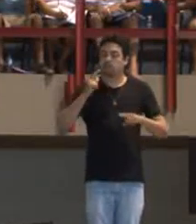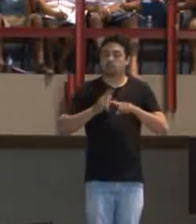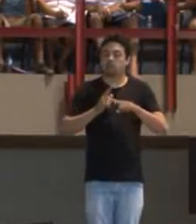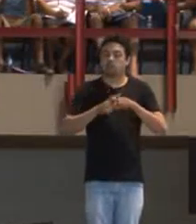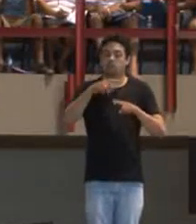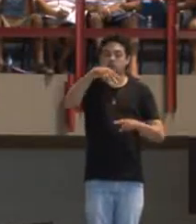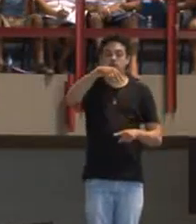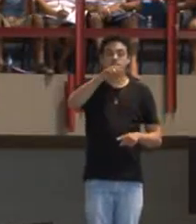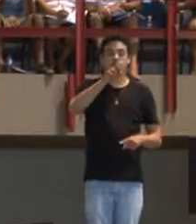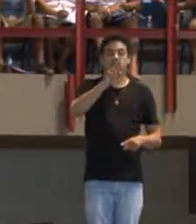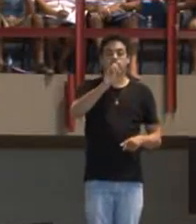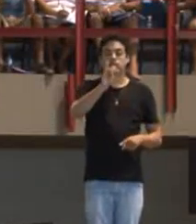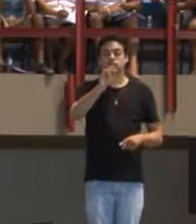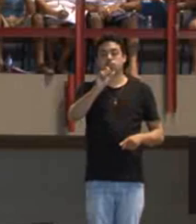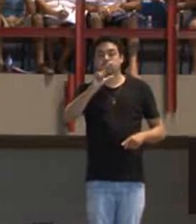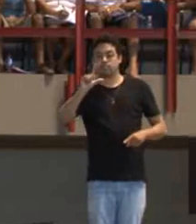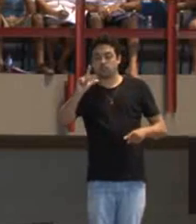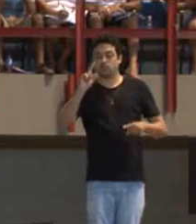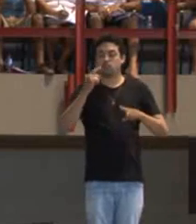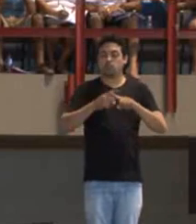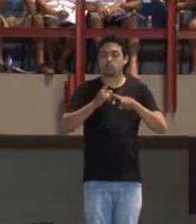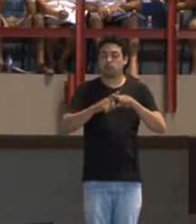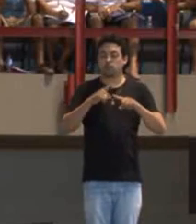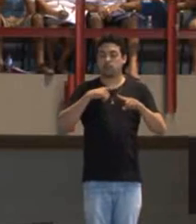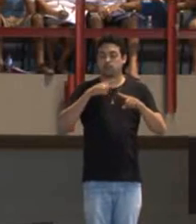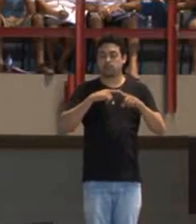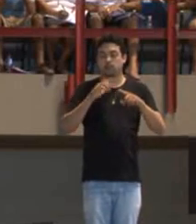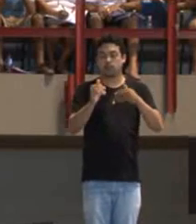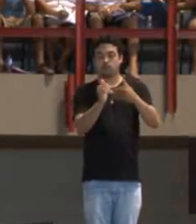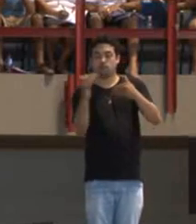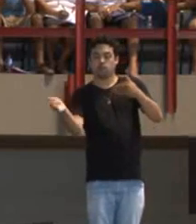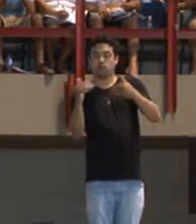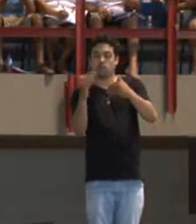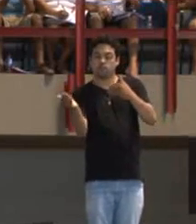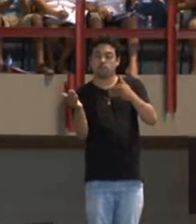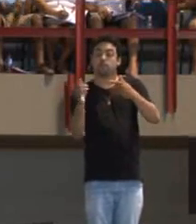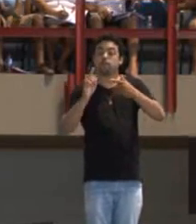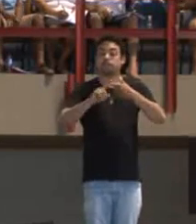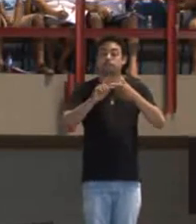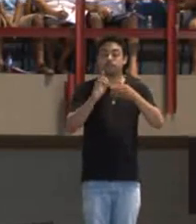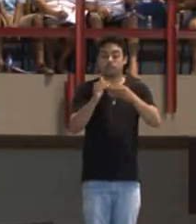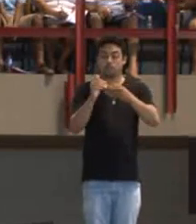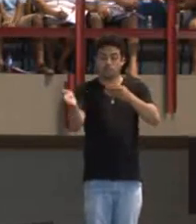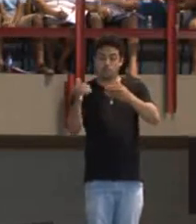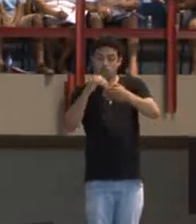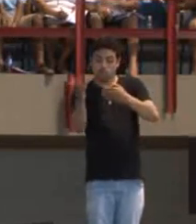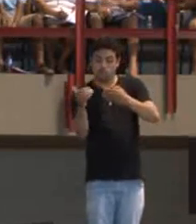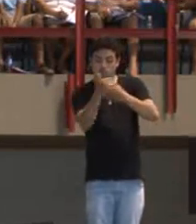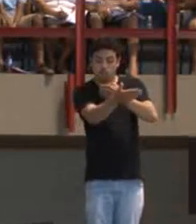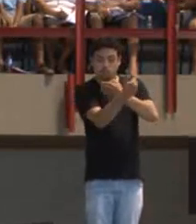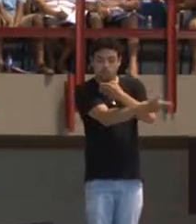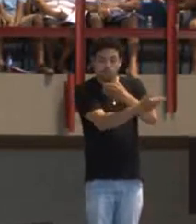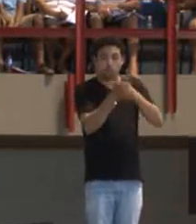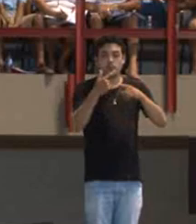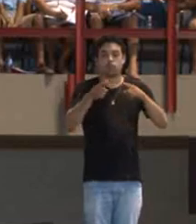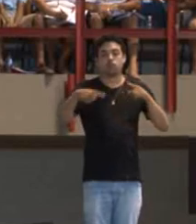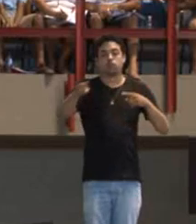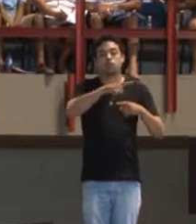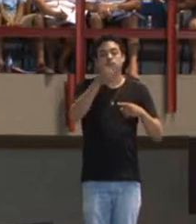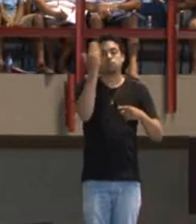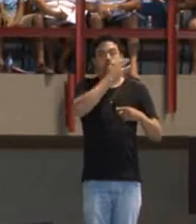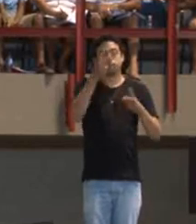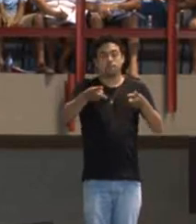é marginal, pessoal? O que está nas margens. E o que está nas margens é o que muitas vezes a gente não